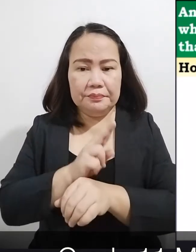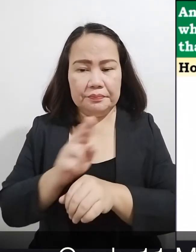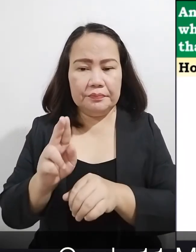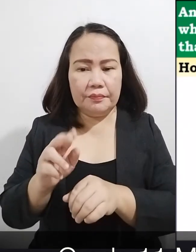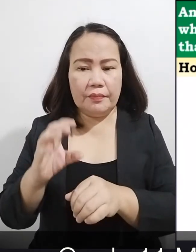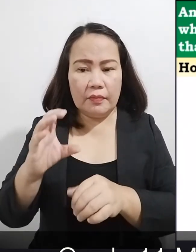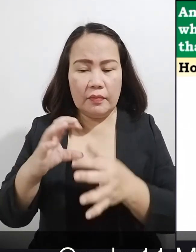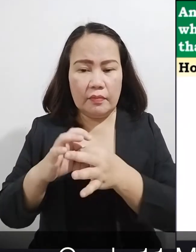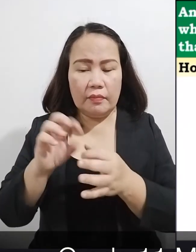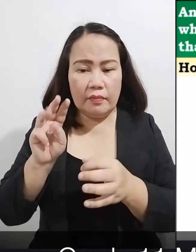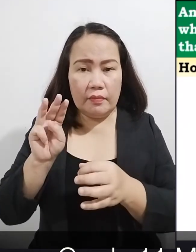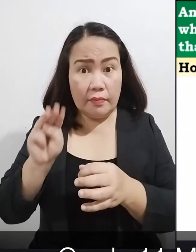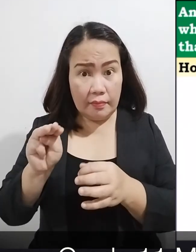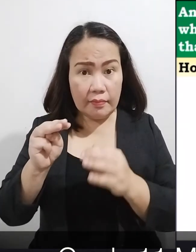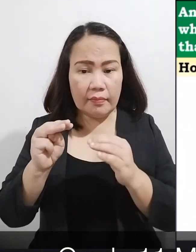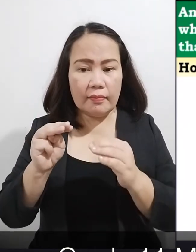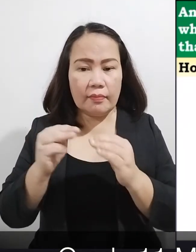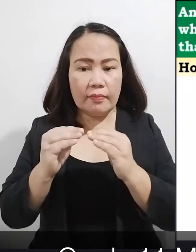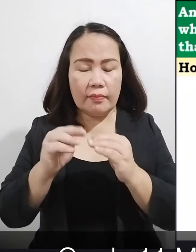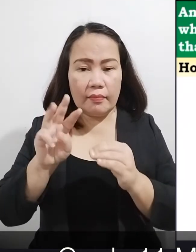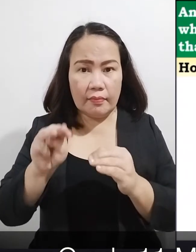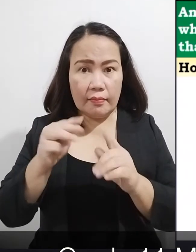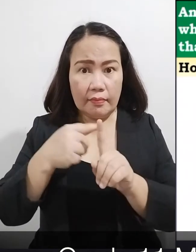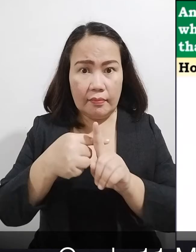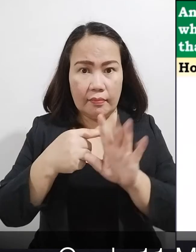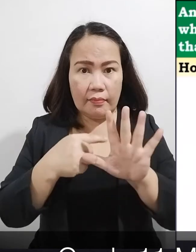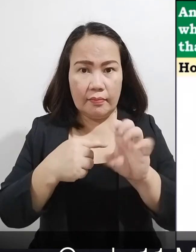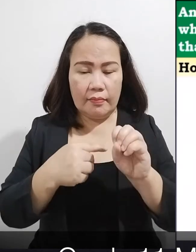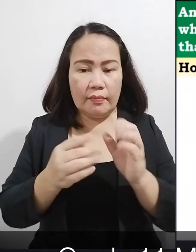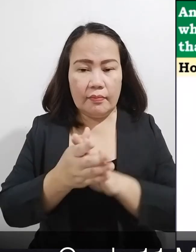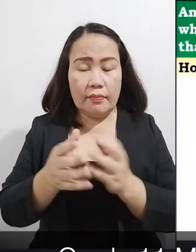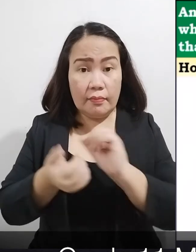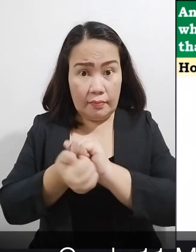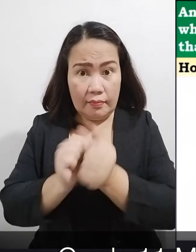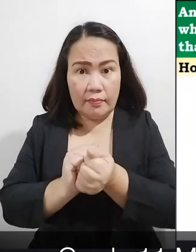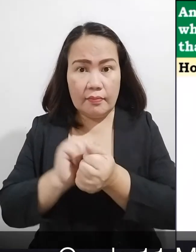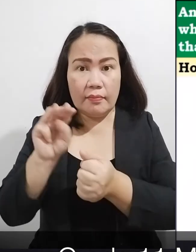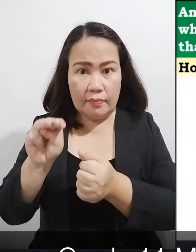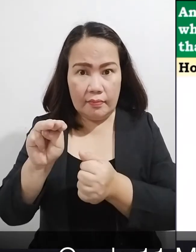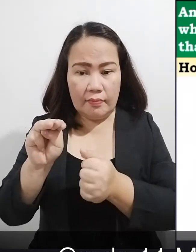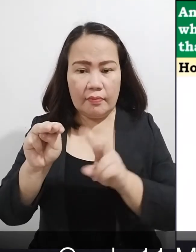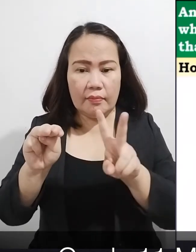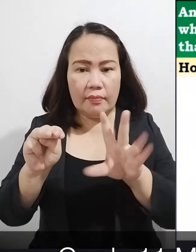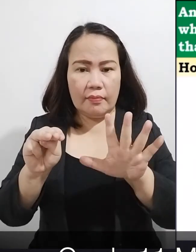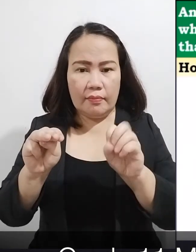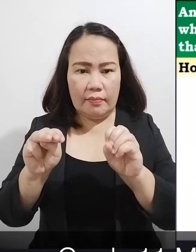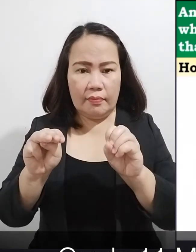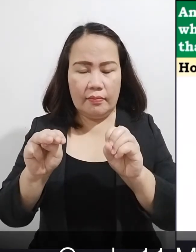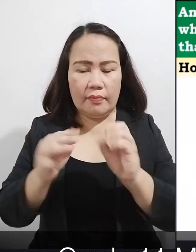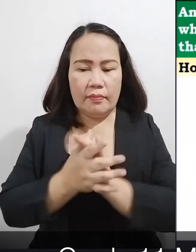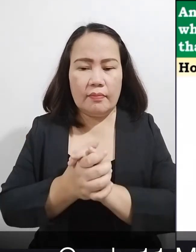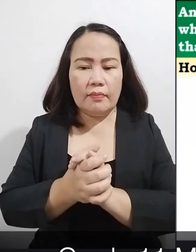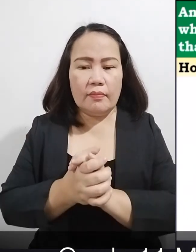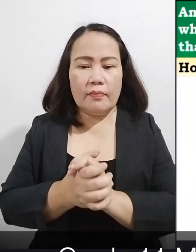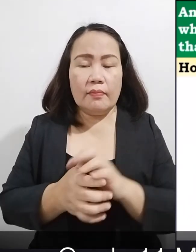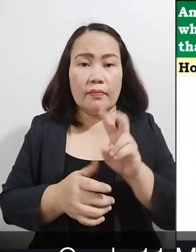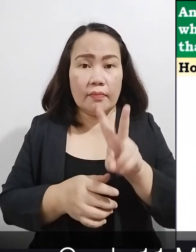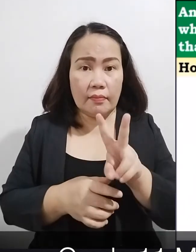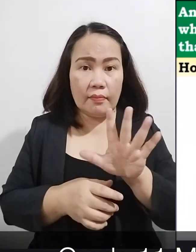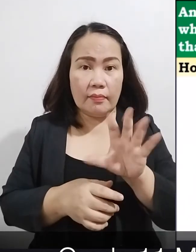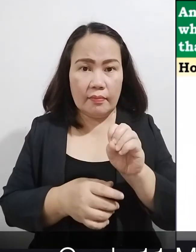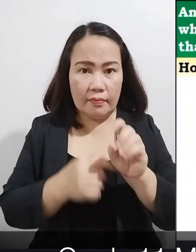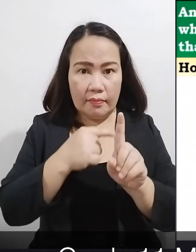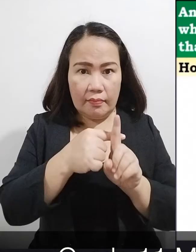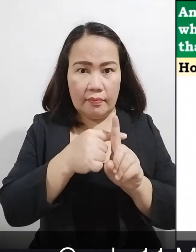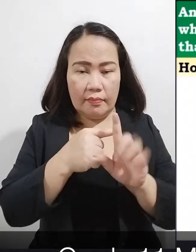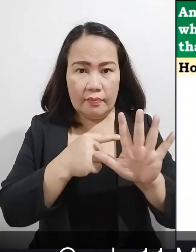plus 50. Replace natin yung M ng 250. Ayan, so 250